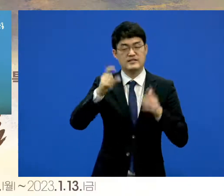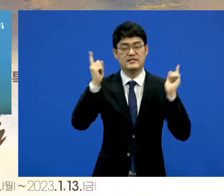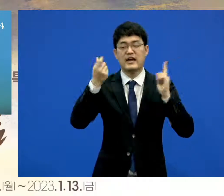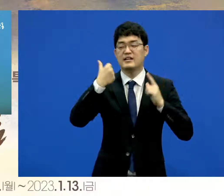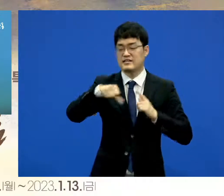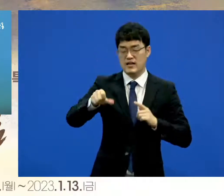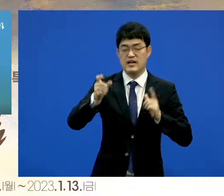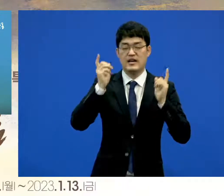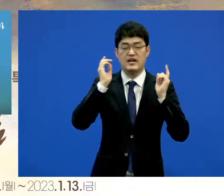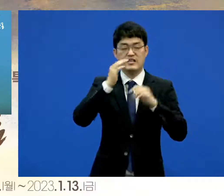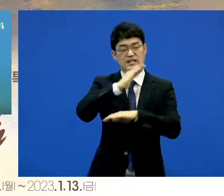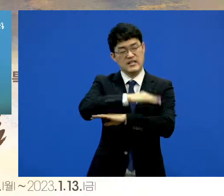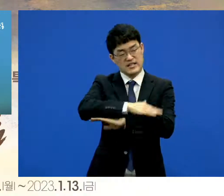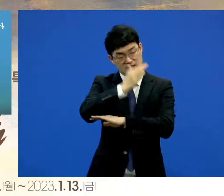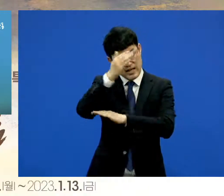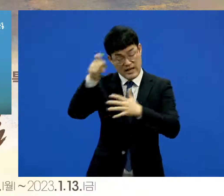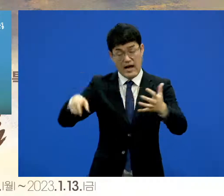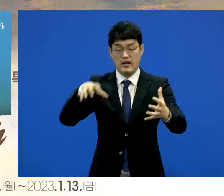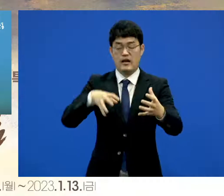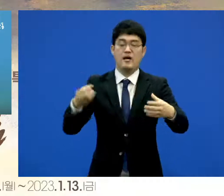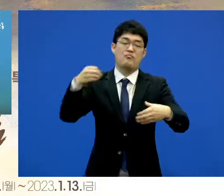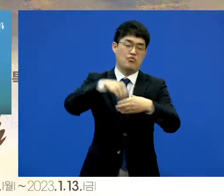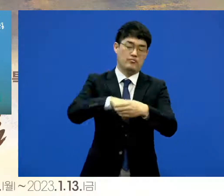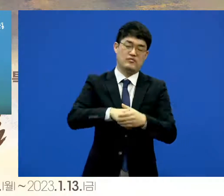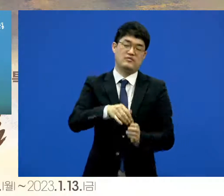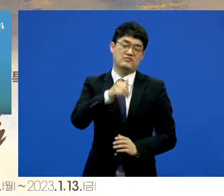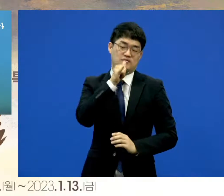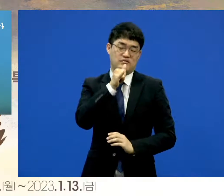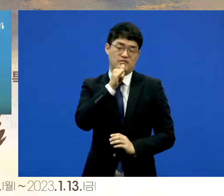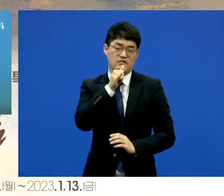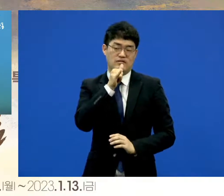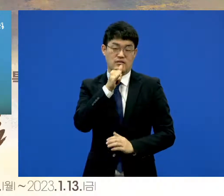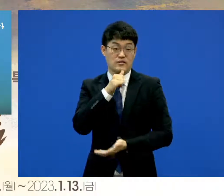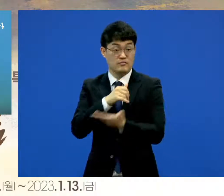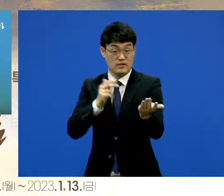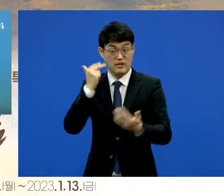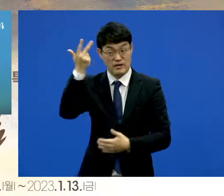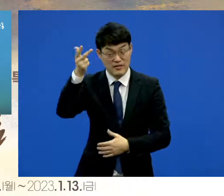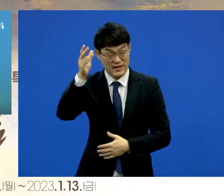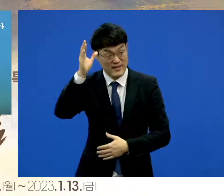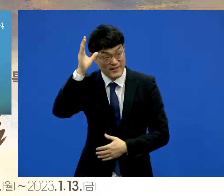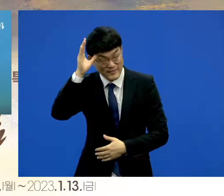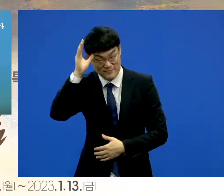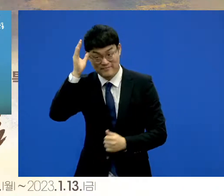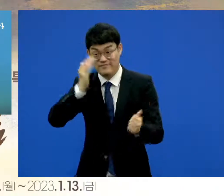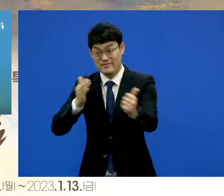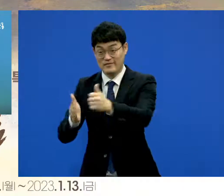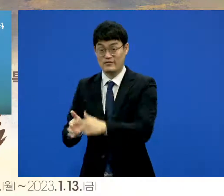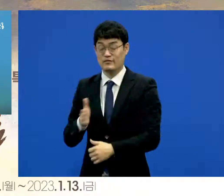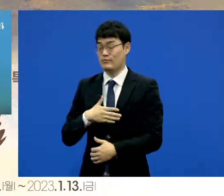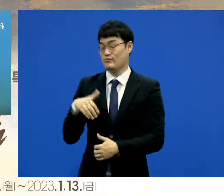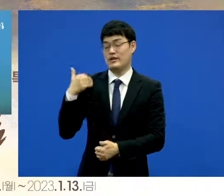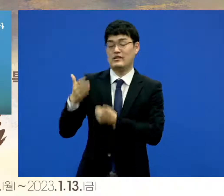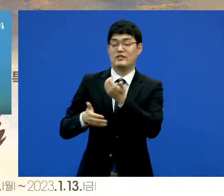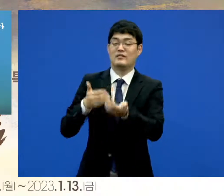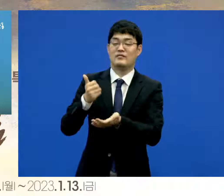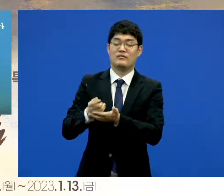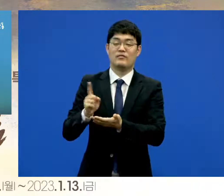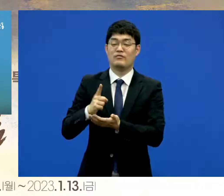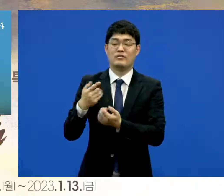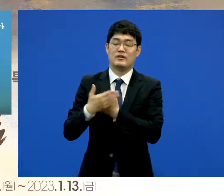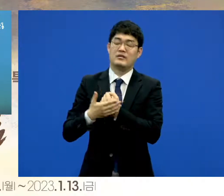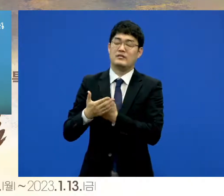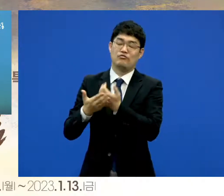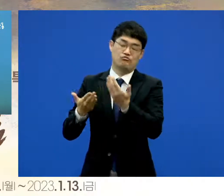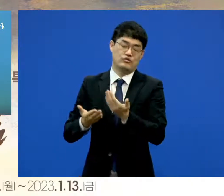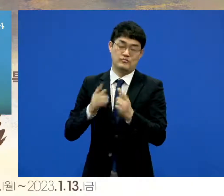핵심인 복음의 얘기가 이 탕자 얘기는 너무 있어요. 다음 주를 기대하세요. 저도 모르겠어요. 하나님이 어떻게 저에게 말씀을